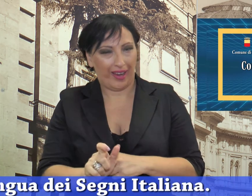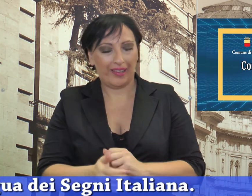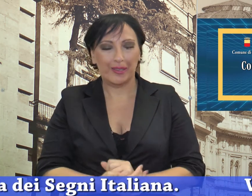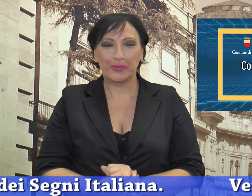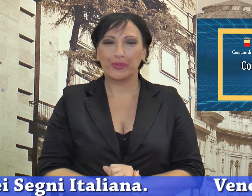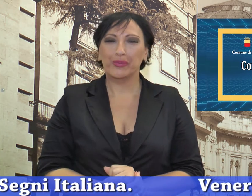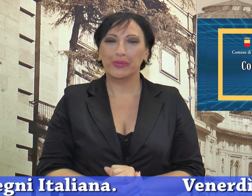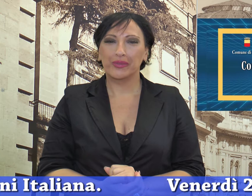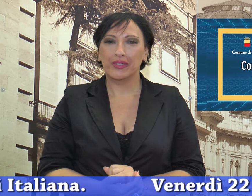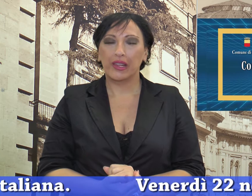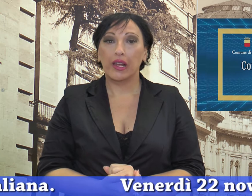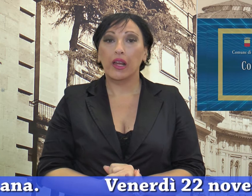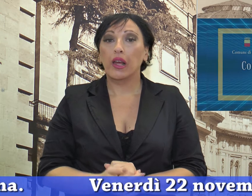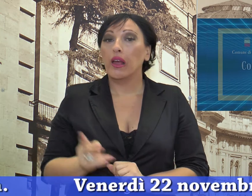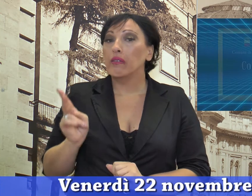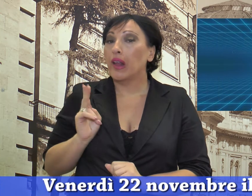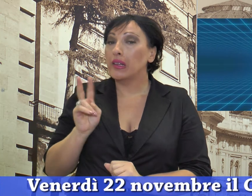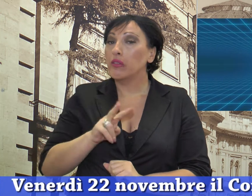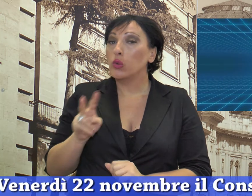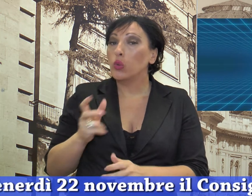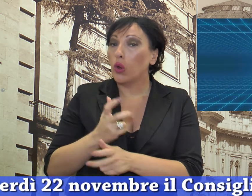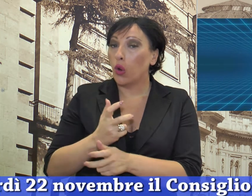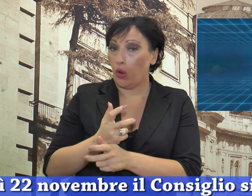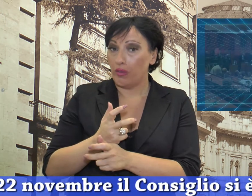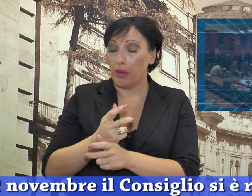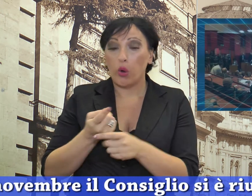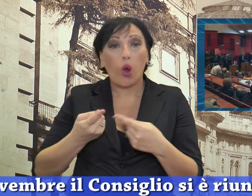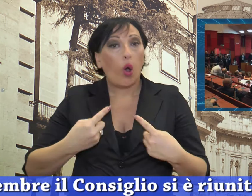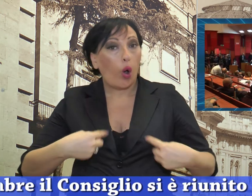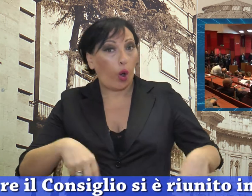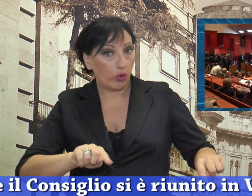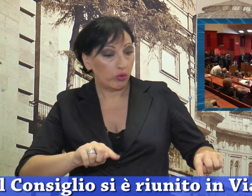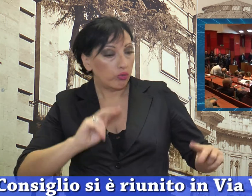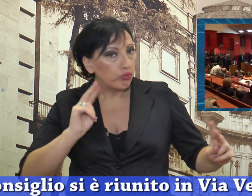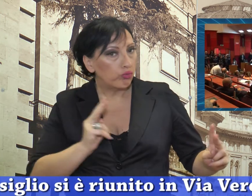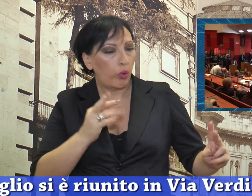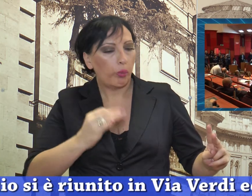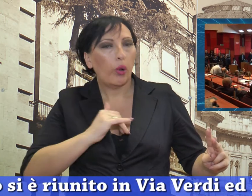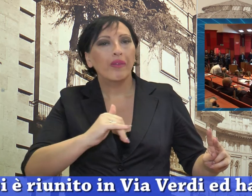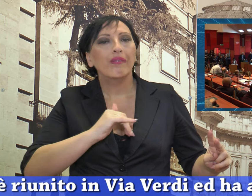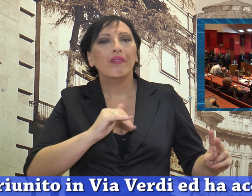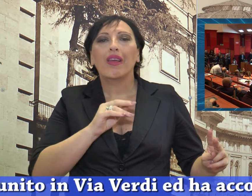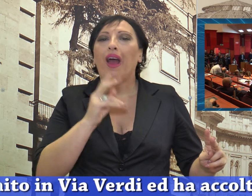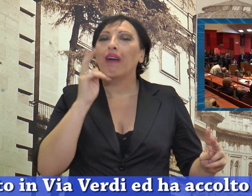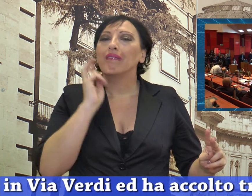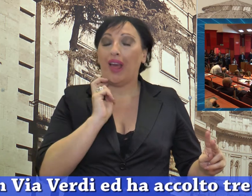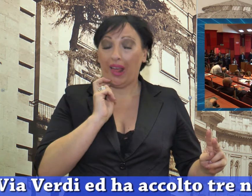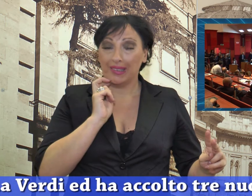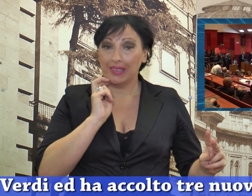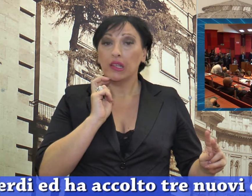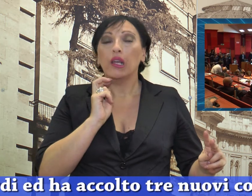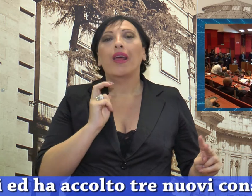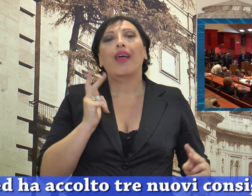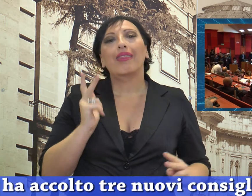italiana. Venerdì 22 novembre il Consiglio si è riunito in Via Verdi ed ha accolto